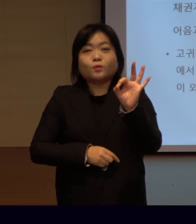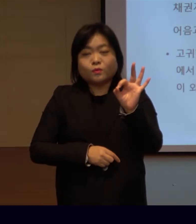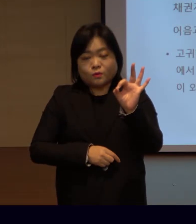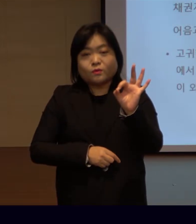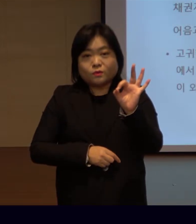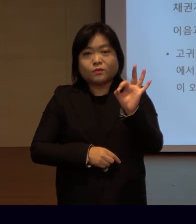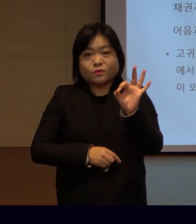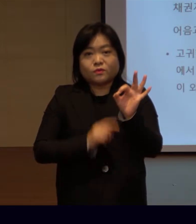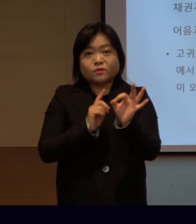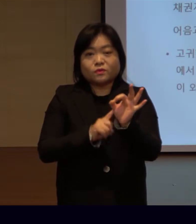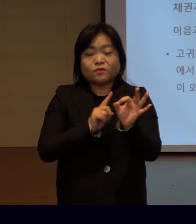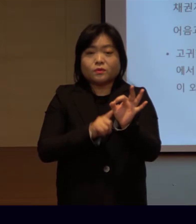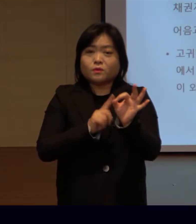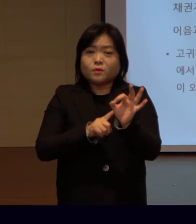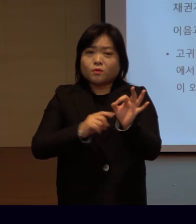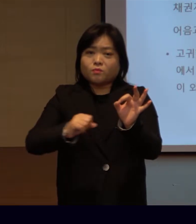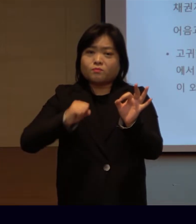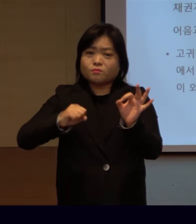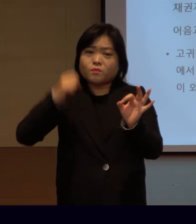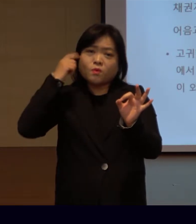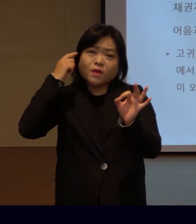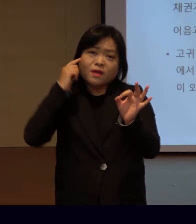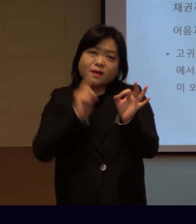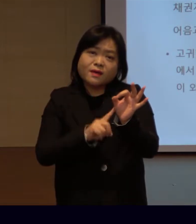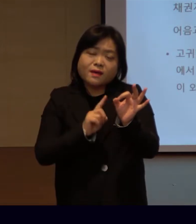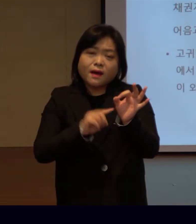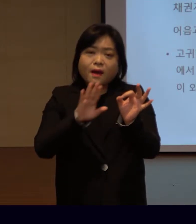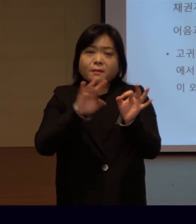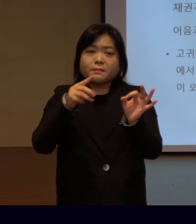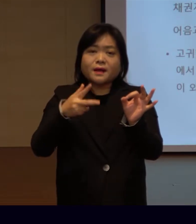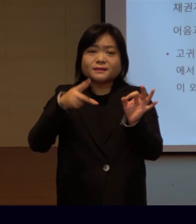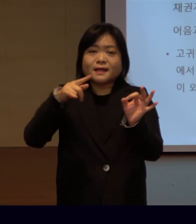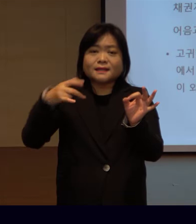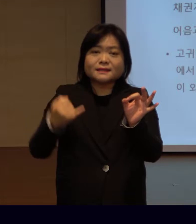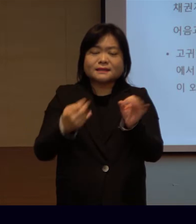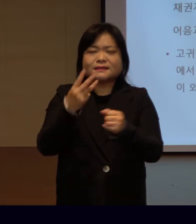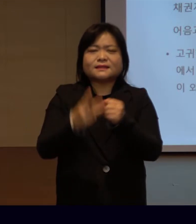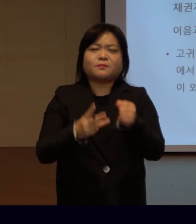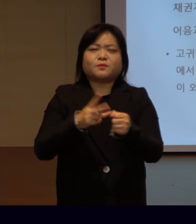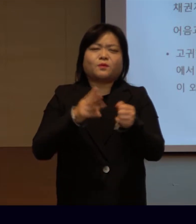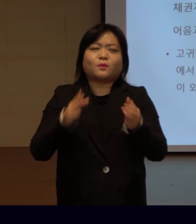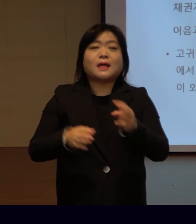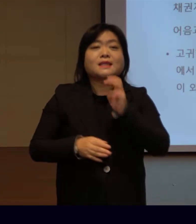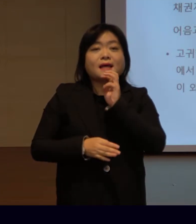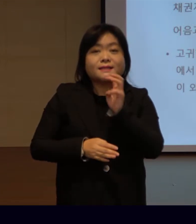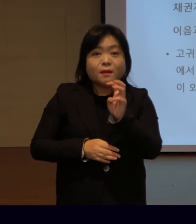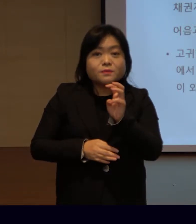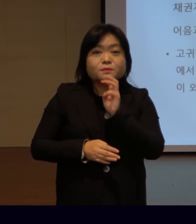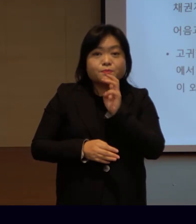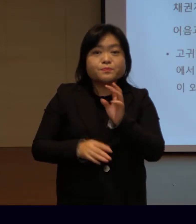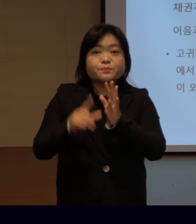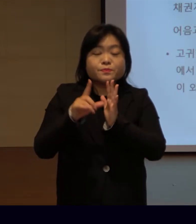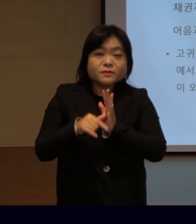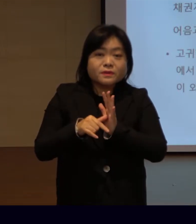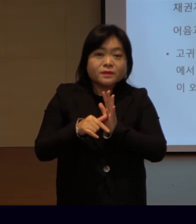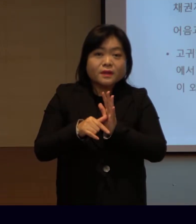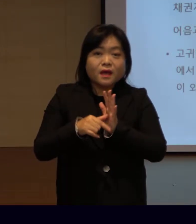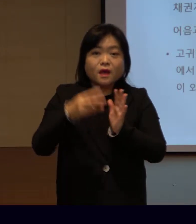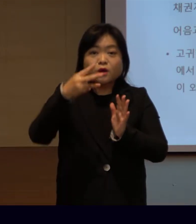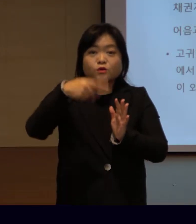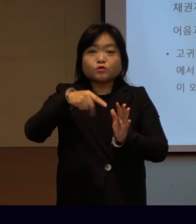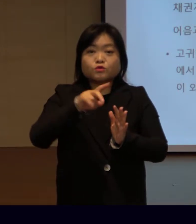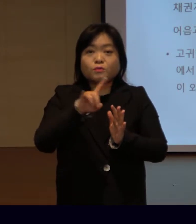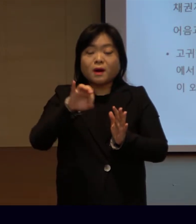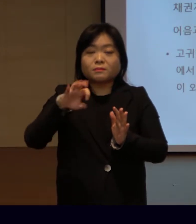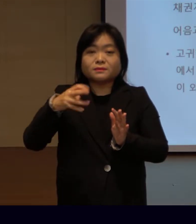왜 그게 가능했을까? 이 사람이 아까 말씀드린 것처럼 3년 동안 나이 30에 6만 프랑이라는 그 당시로서,